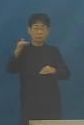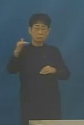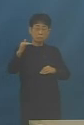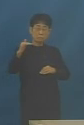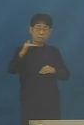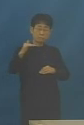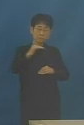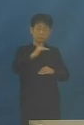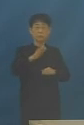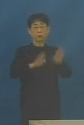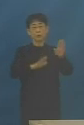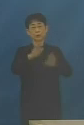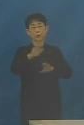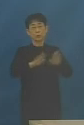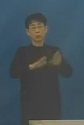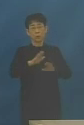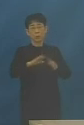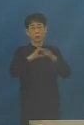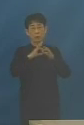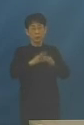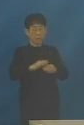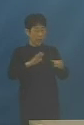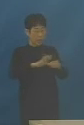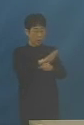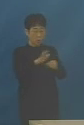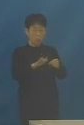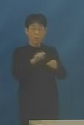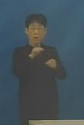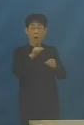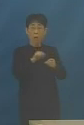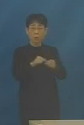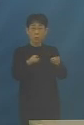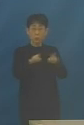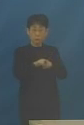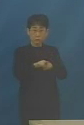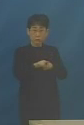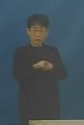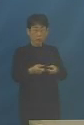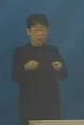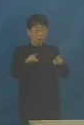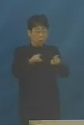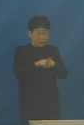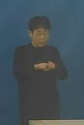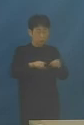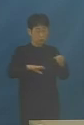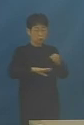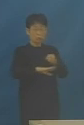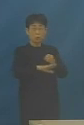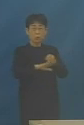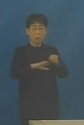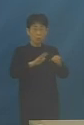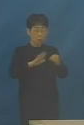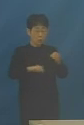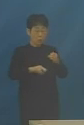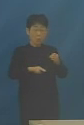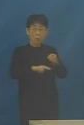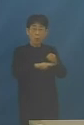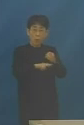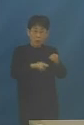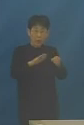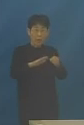しコロナ音堂同居していくウイズコロナそして今度は乗り越えた先のポスト